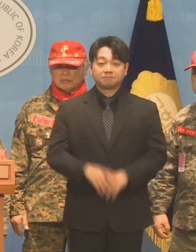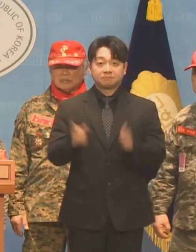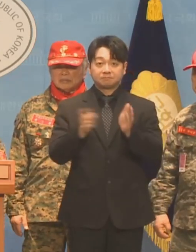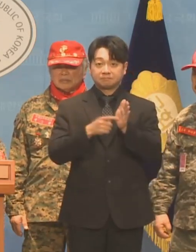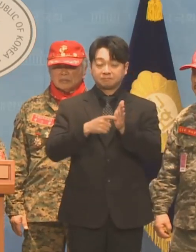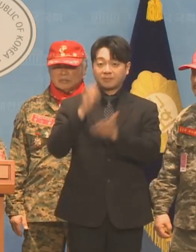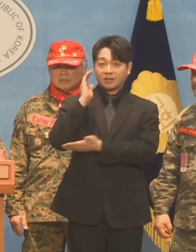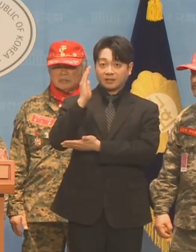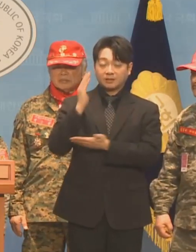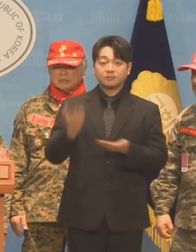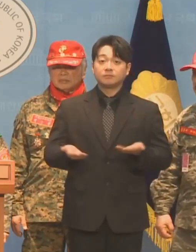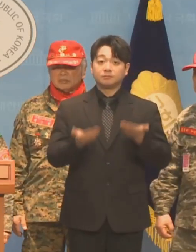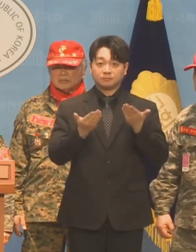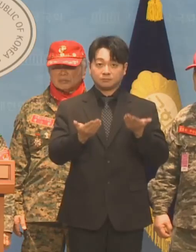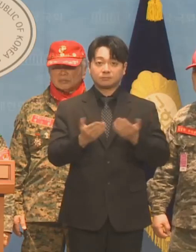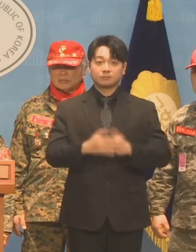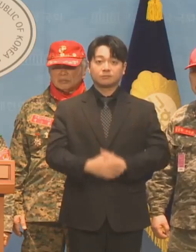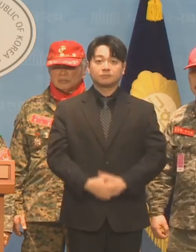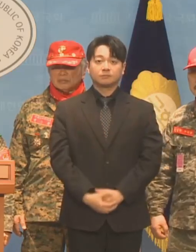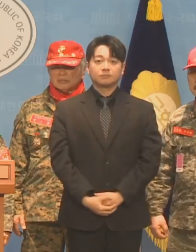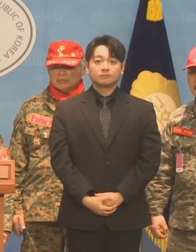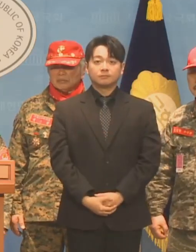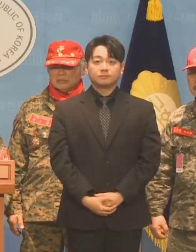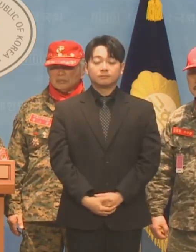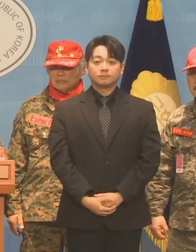기자회견을 낭독하겠습니다.